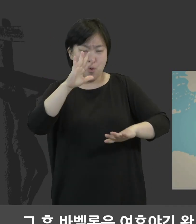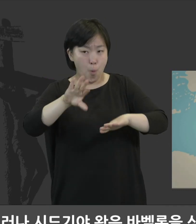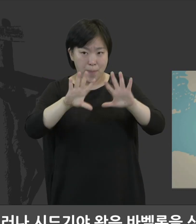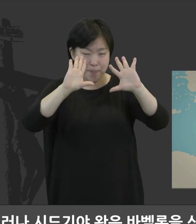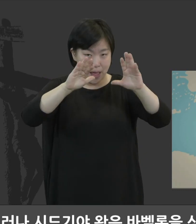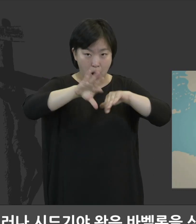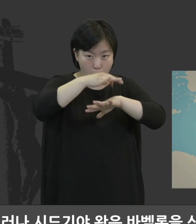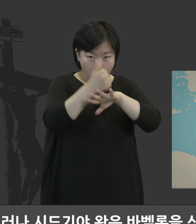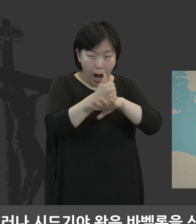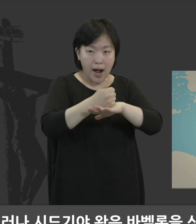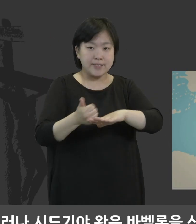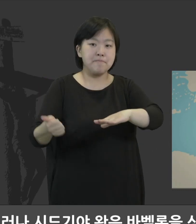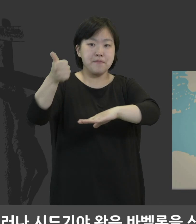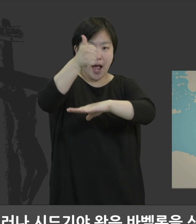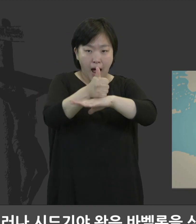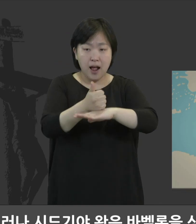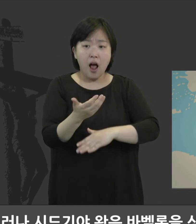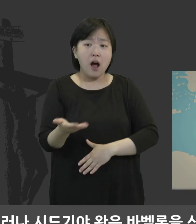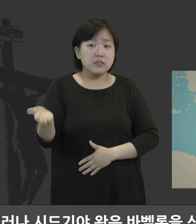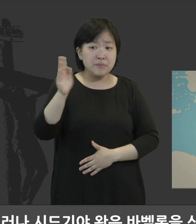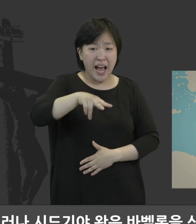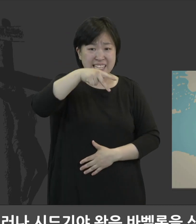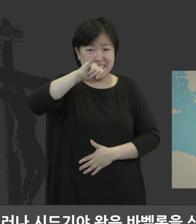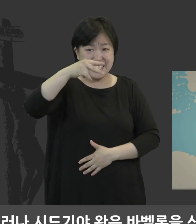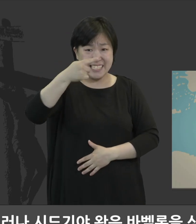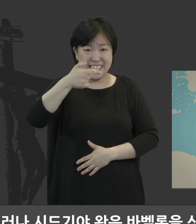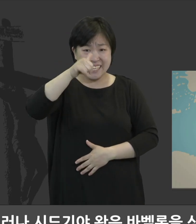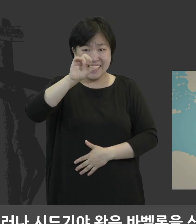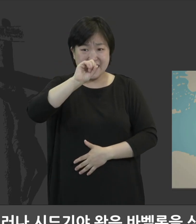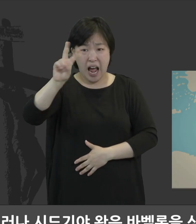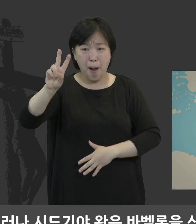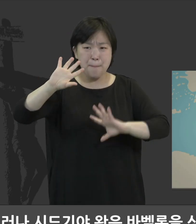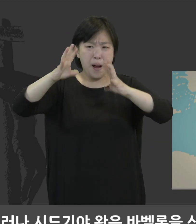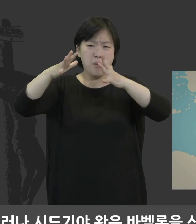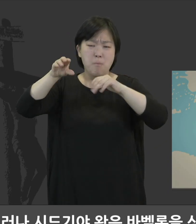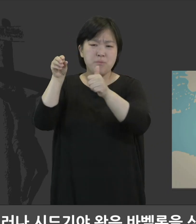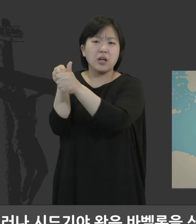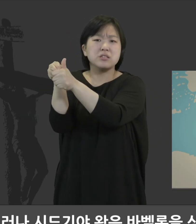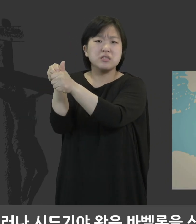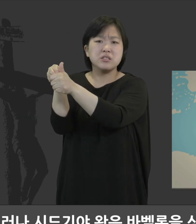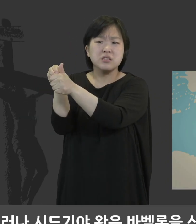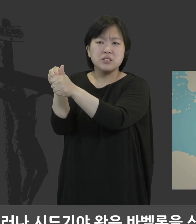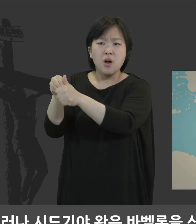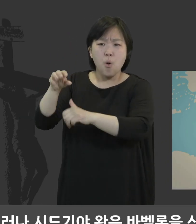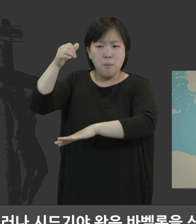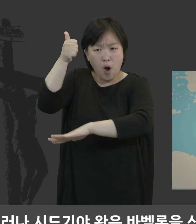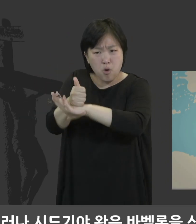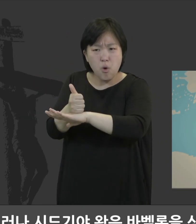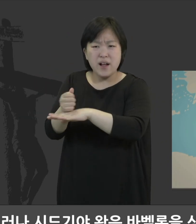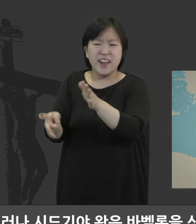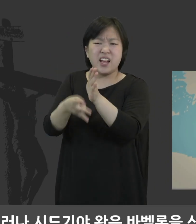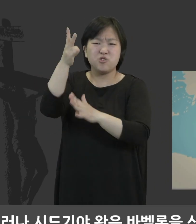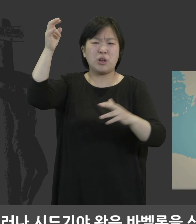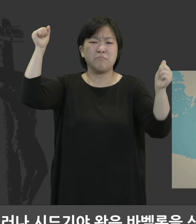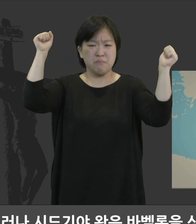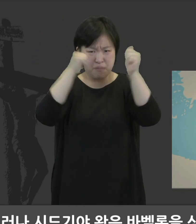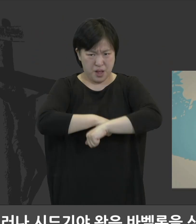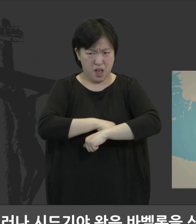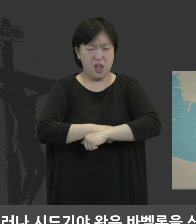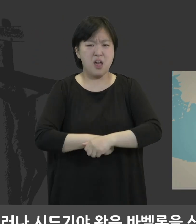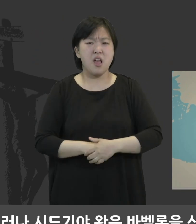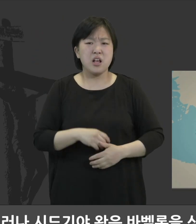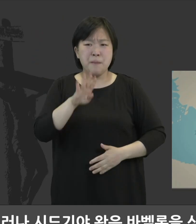앉힙니다. 그러나 시드기야 왕은 바벨론을 상대로 반란을 일으키고 이로 인해 기원전